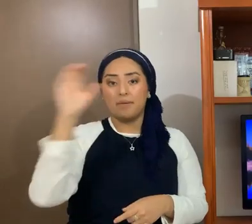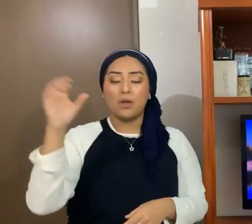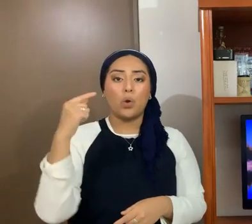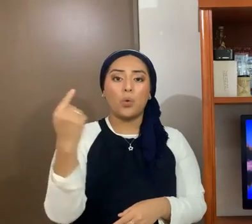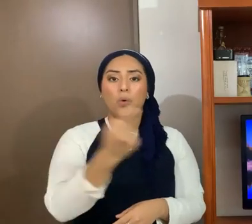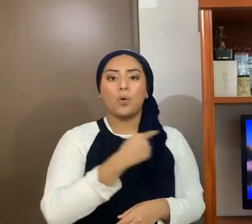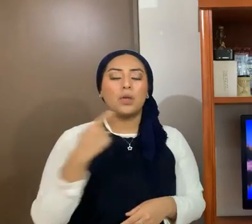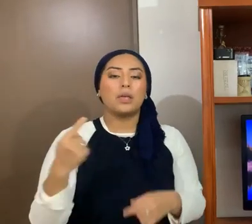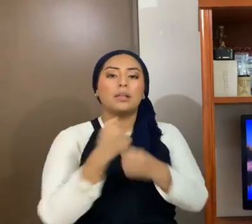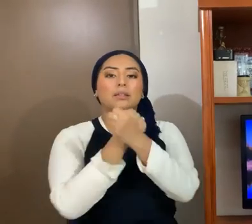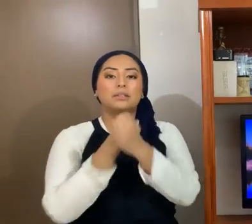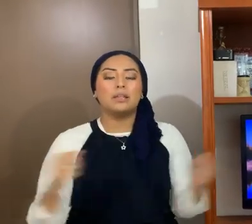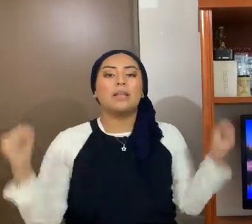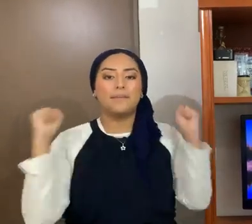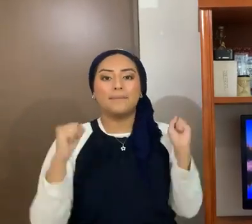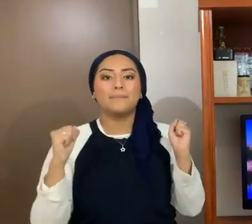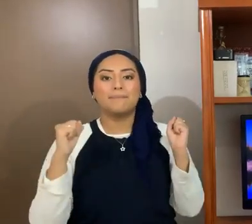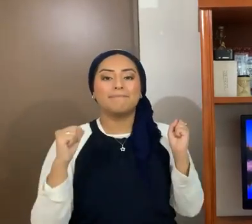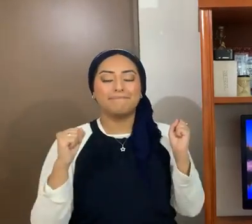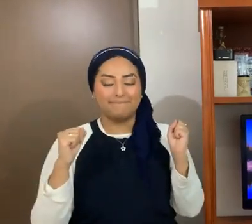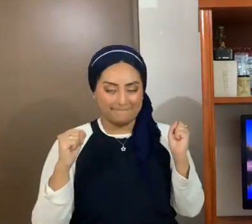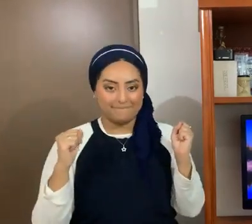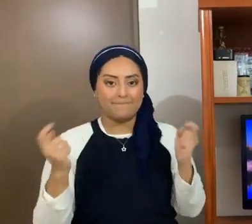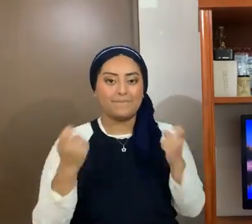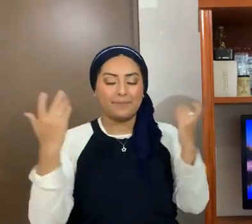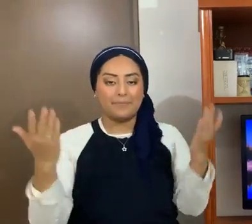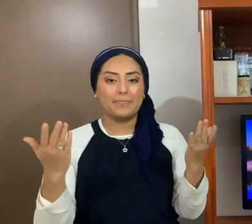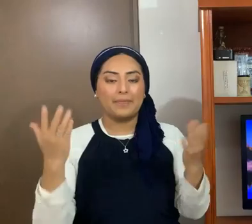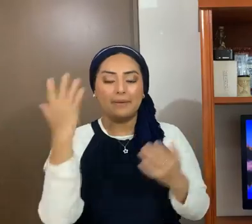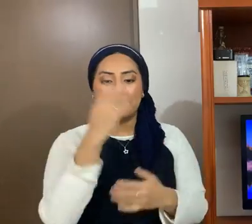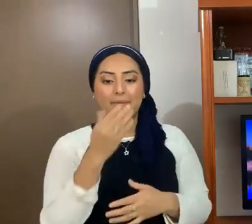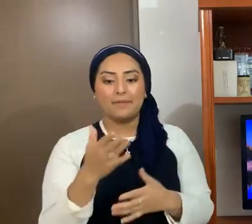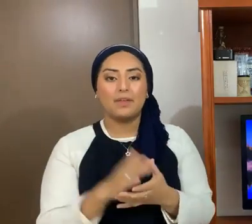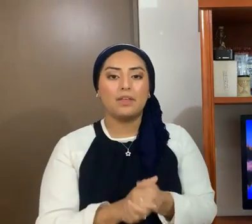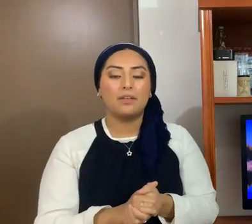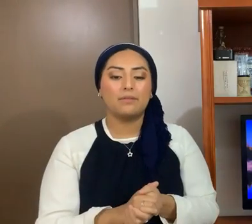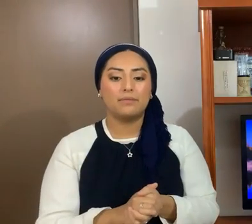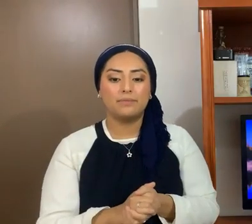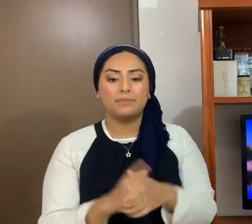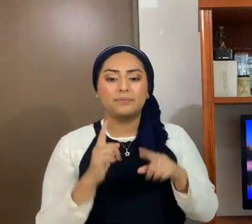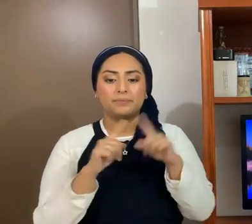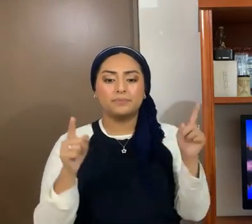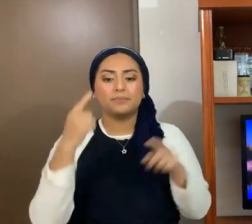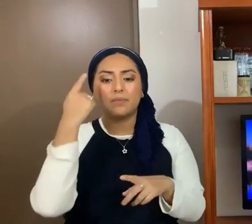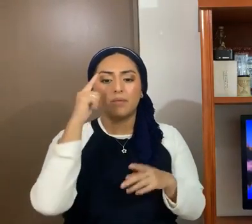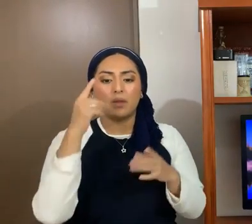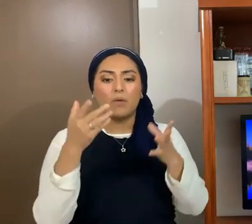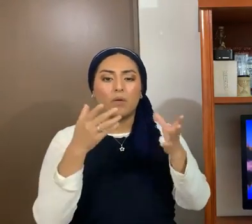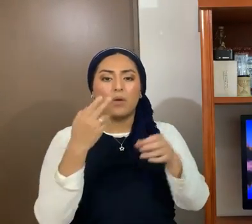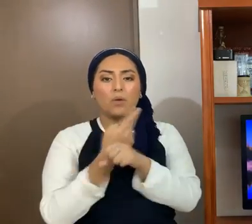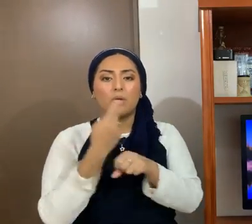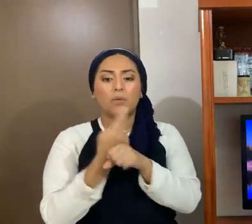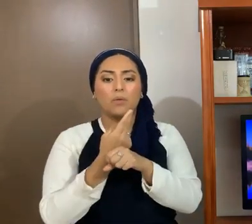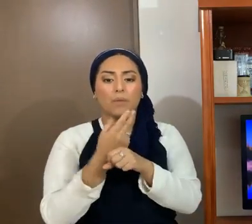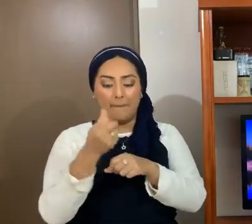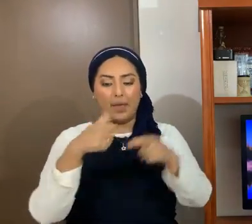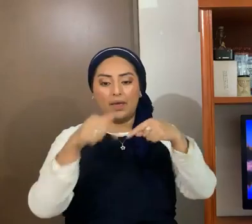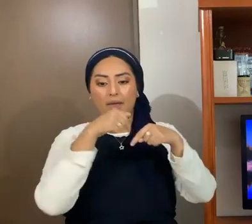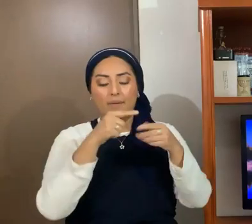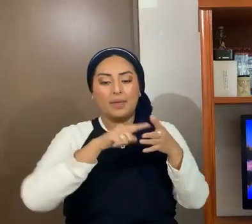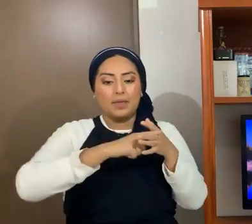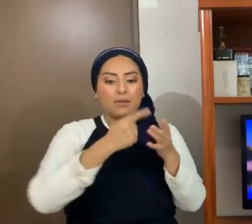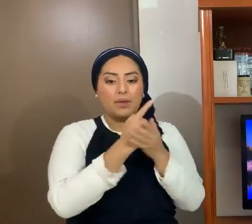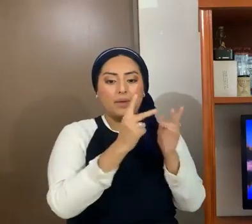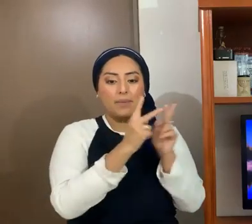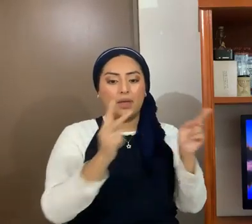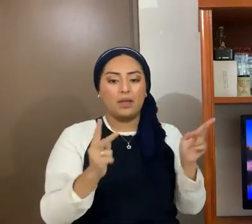somos salvos. Aleluya, qué tremendo, qué precioso. Pero ¿para qué serviría? Y volvemos al inicio de la